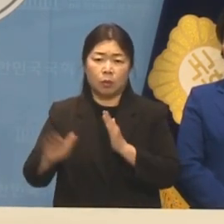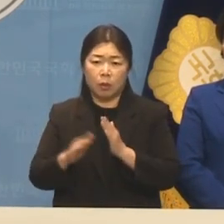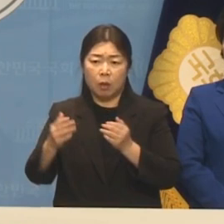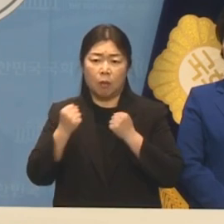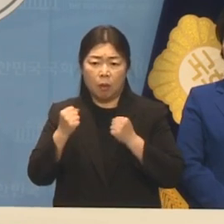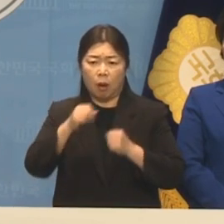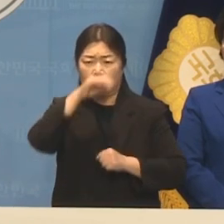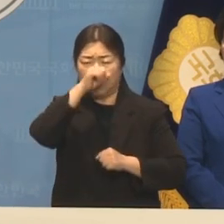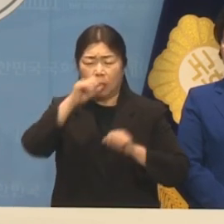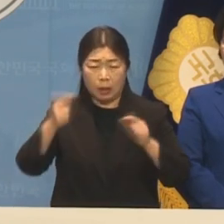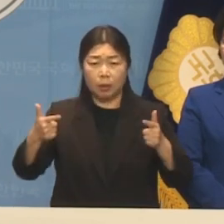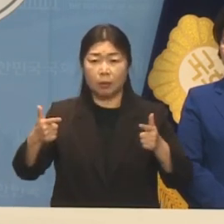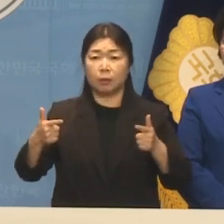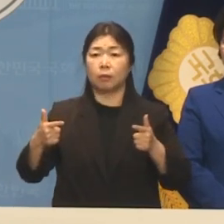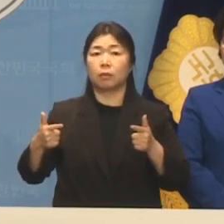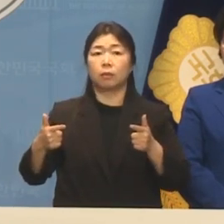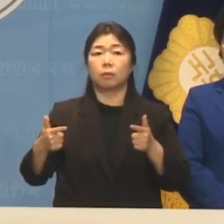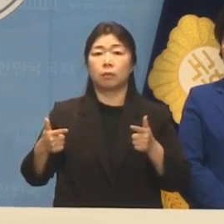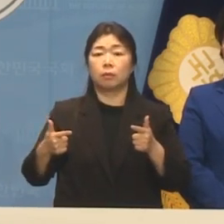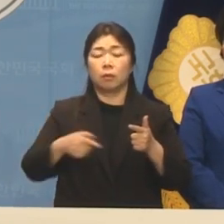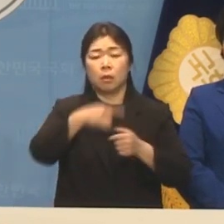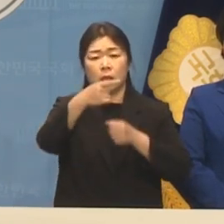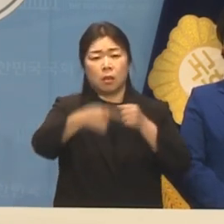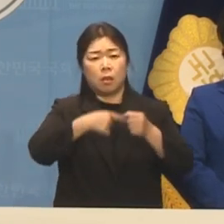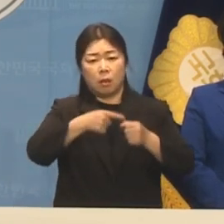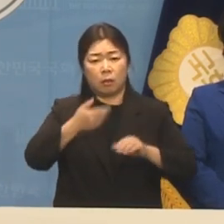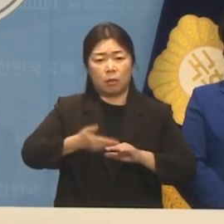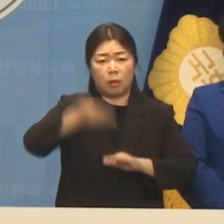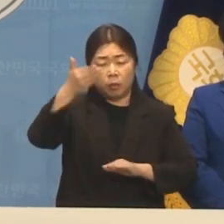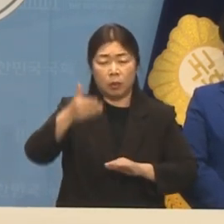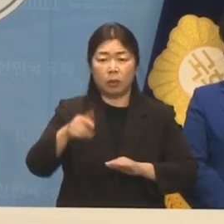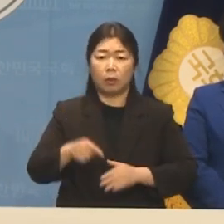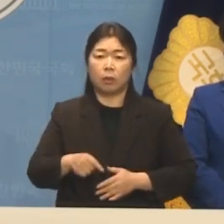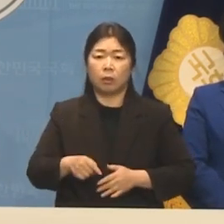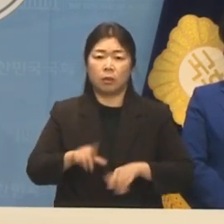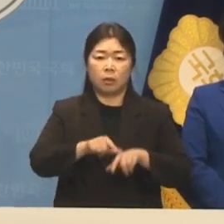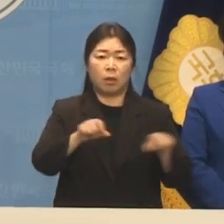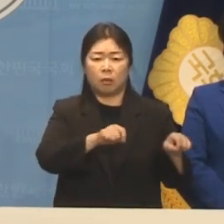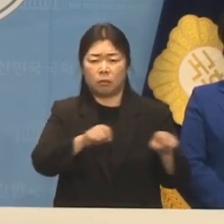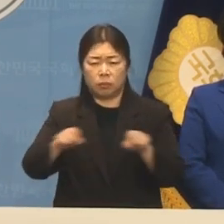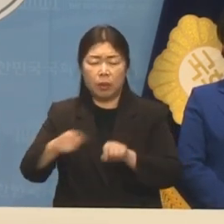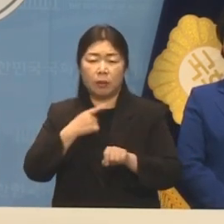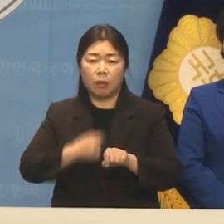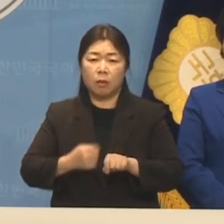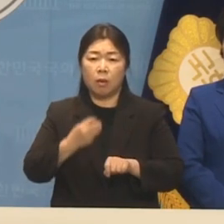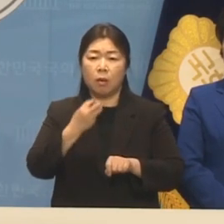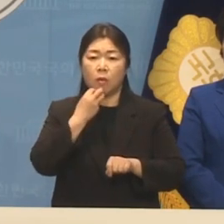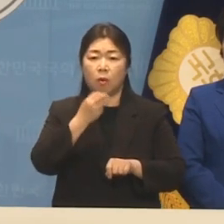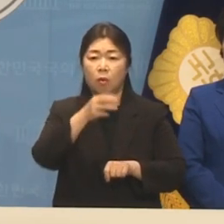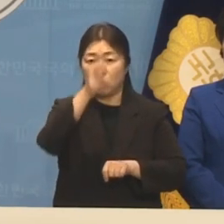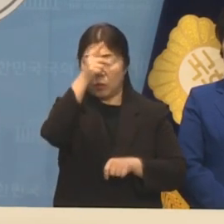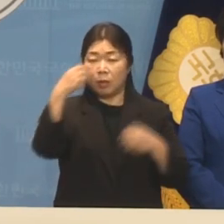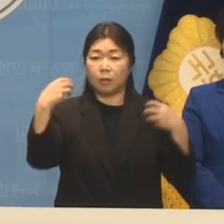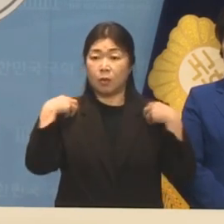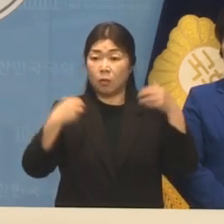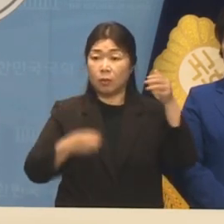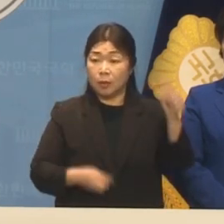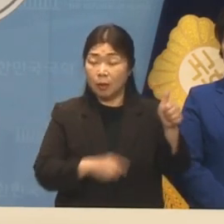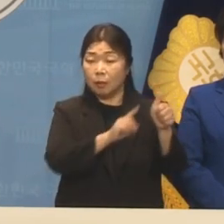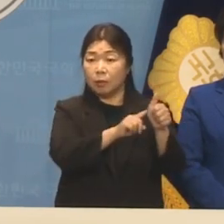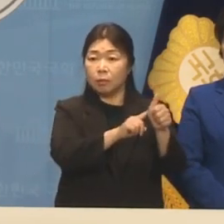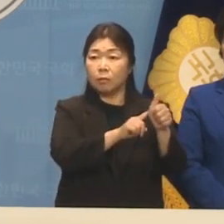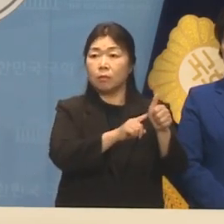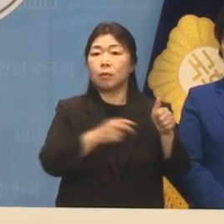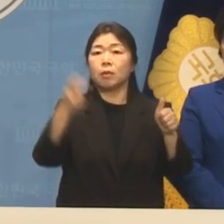안 좋아지고 있습니다. 1년 넘게 끌어오던 김광호 서울경찰청장은 검찰 수사심의위원회까지